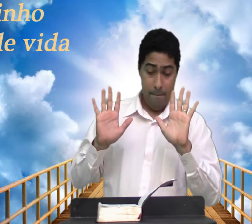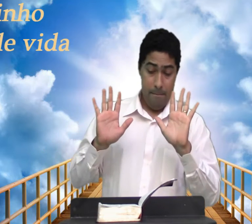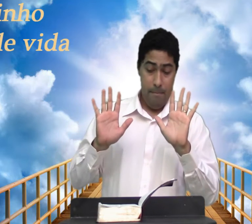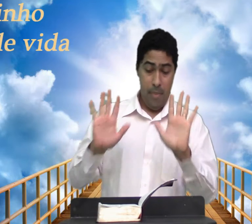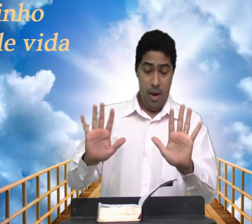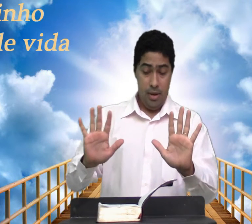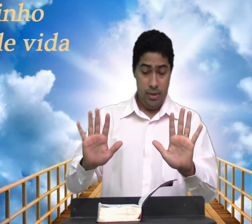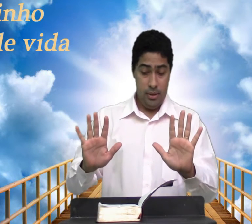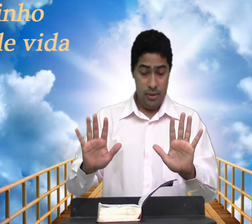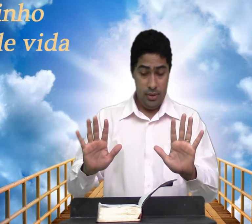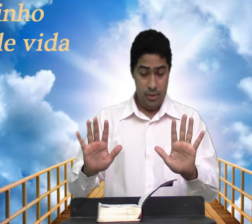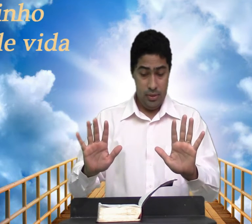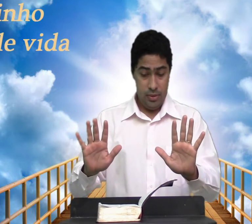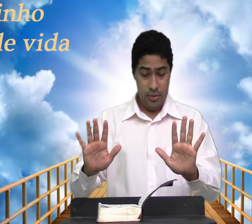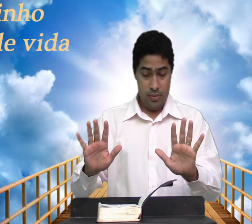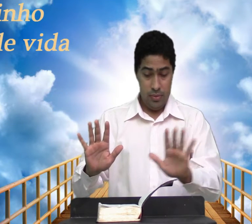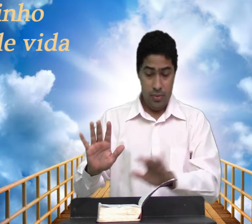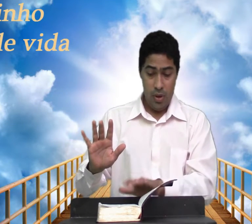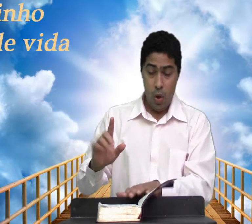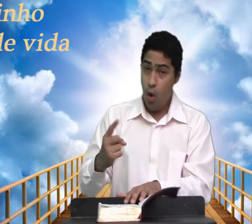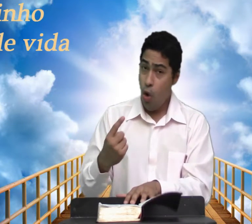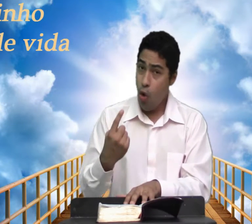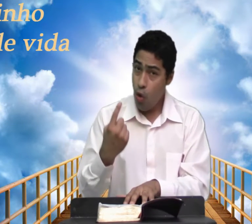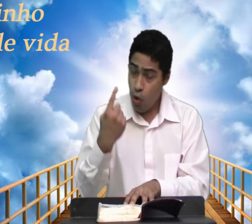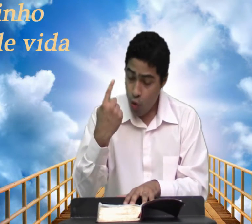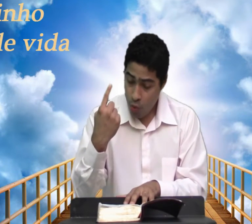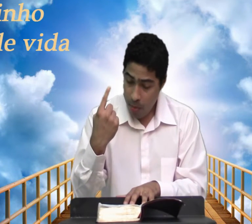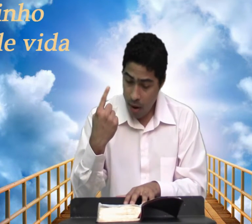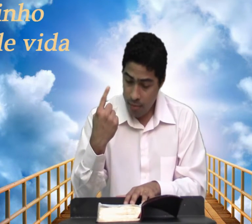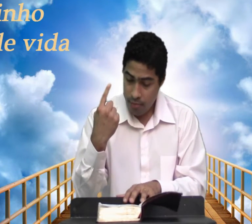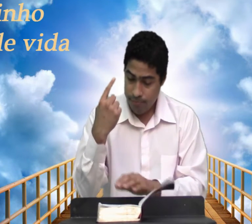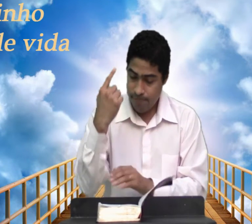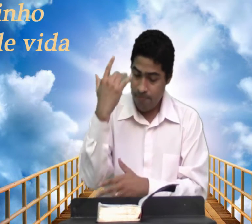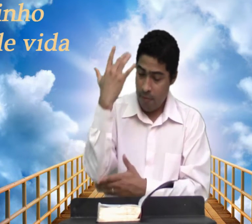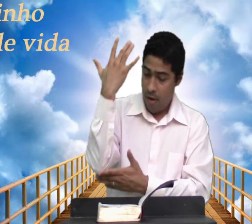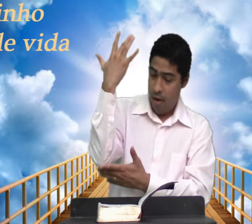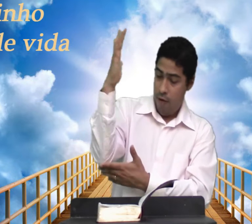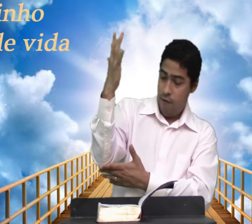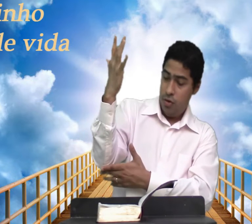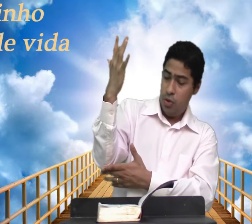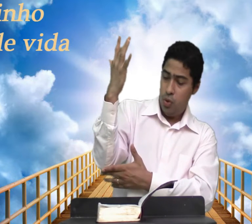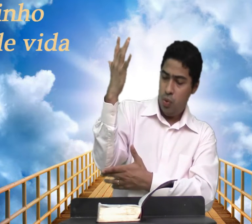que está no meio do jardim, Deus disse: